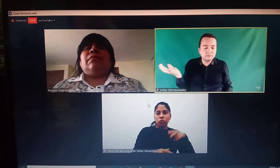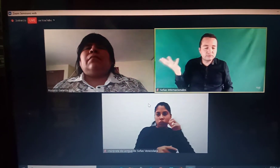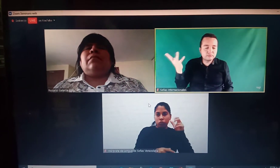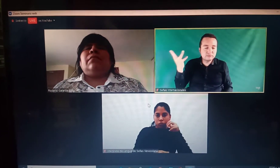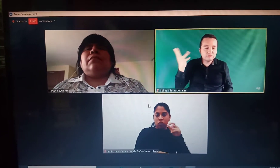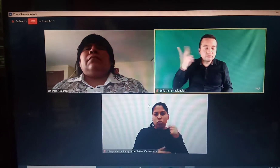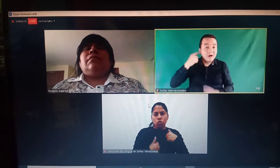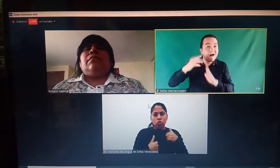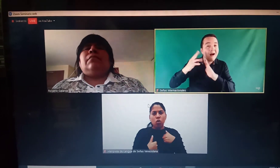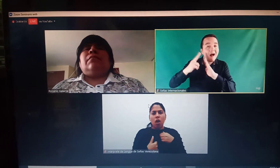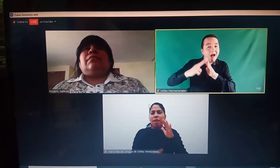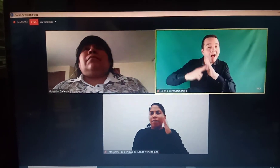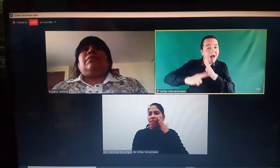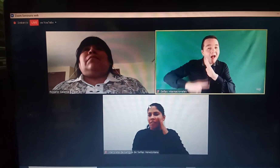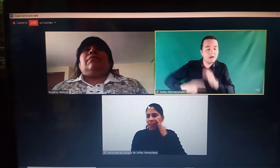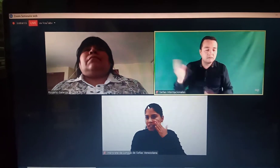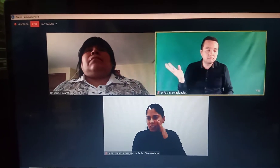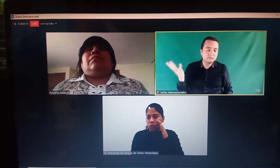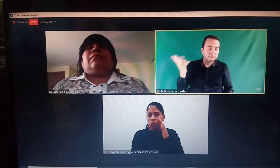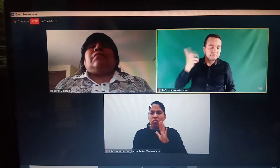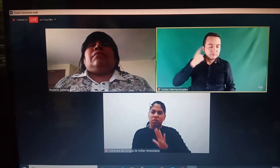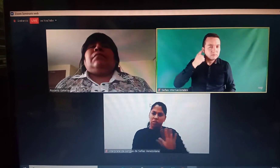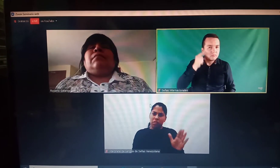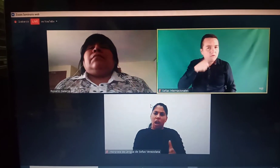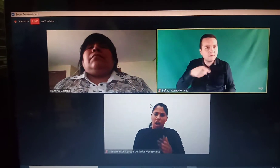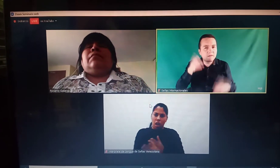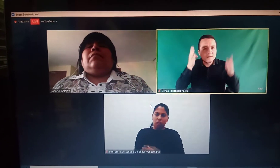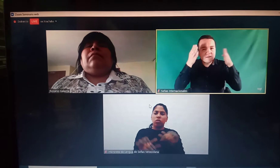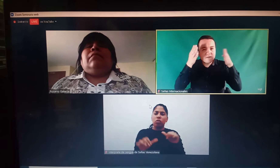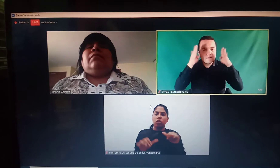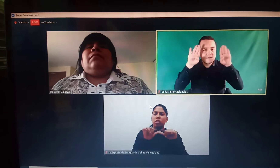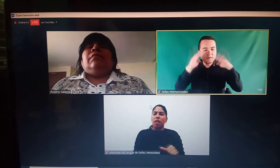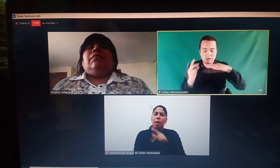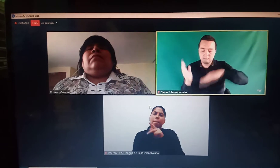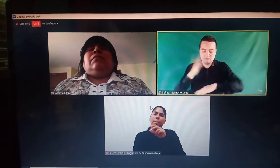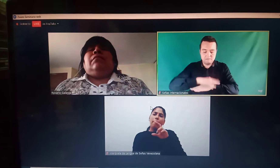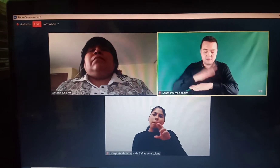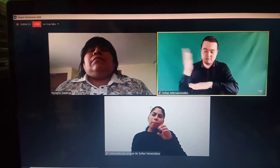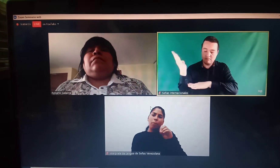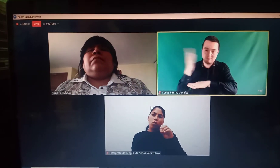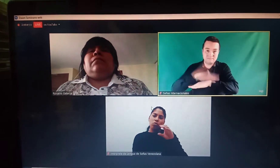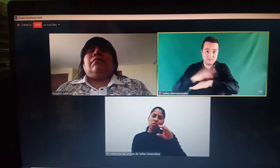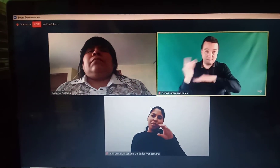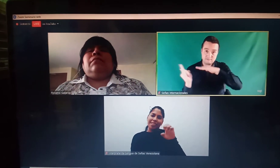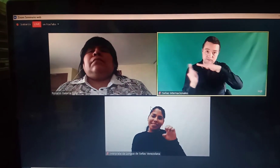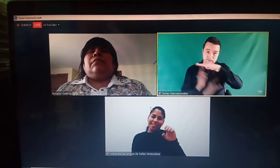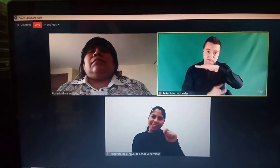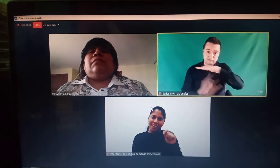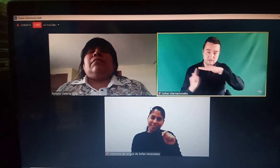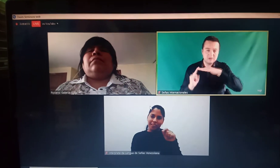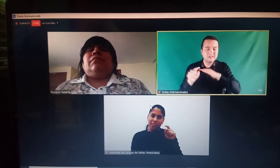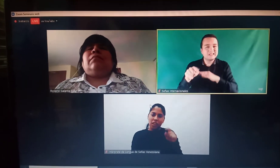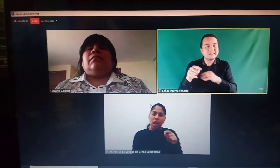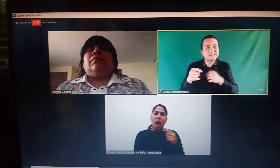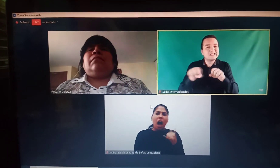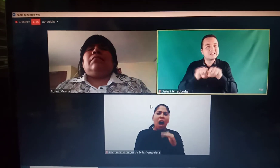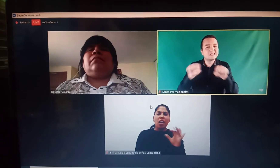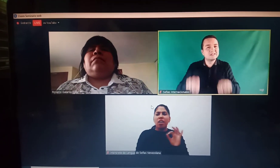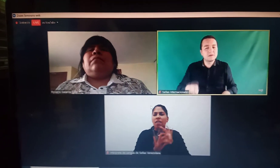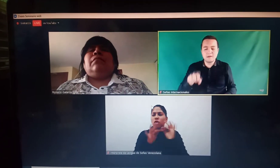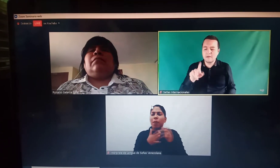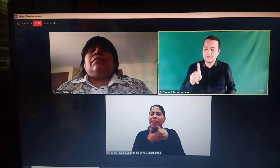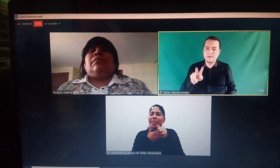como el sistema Procer, pero sí, no sé si hay alguna guía o algo así que